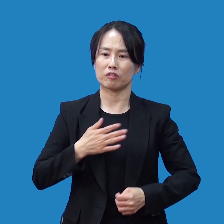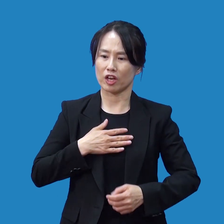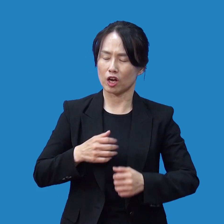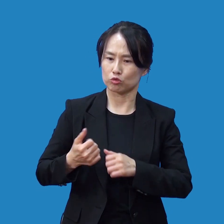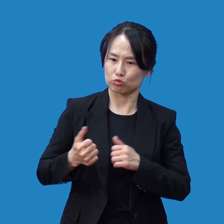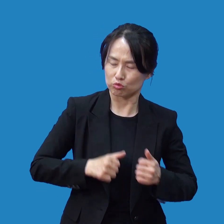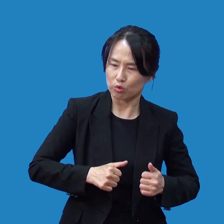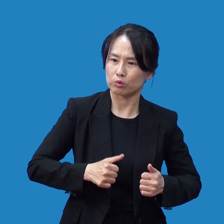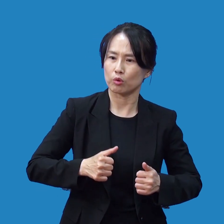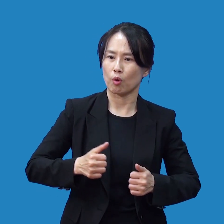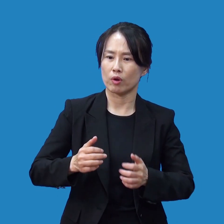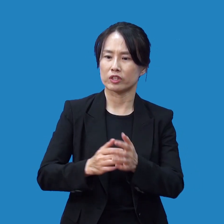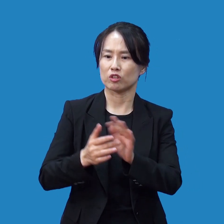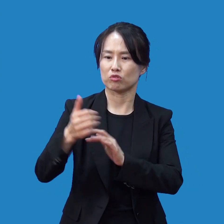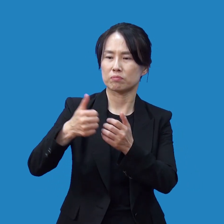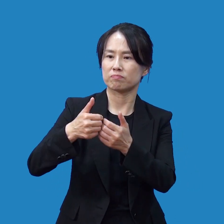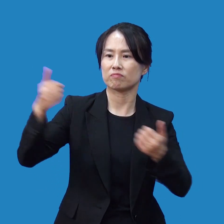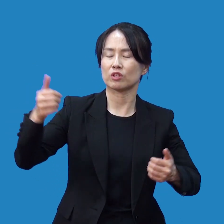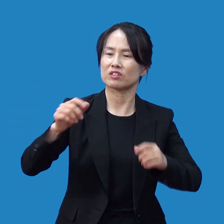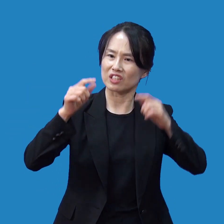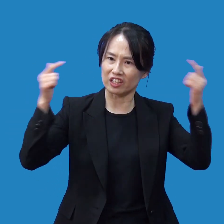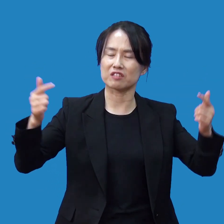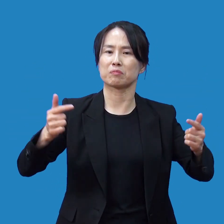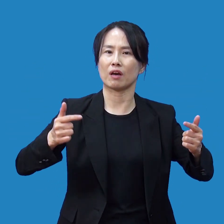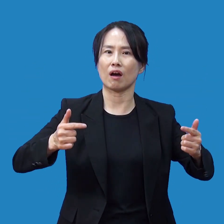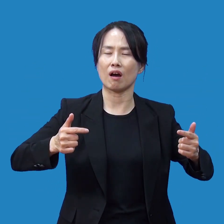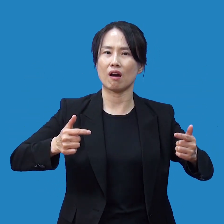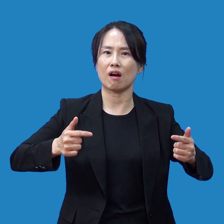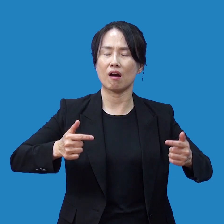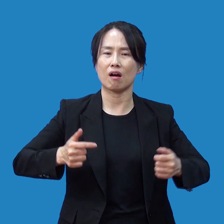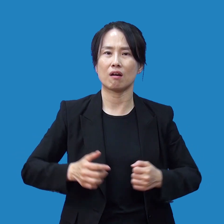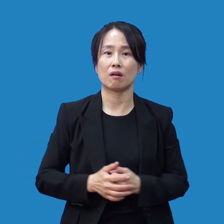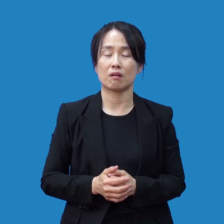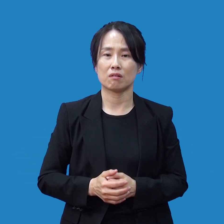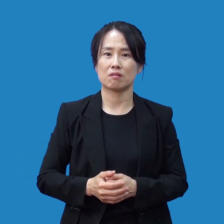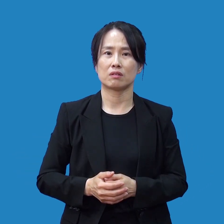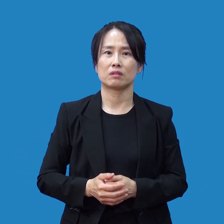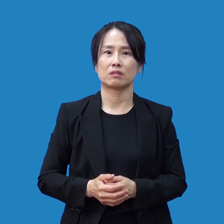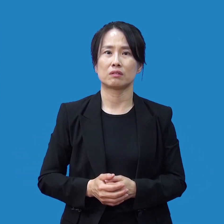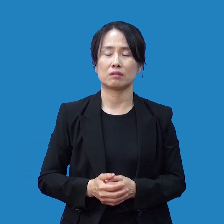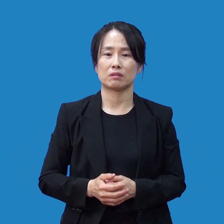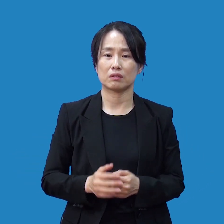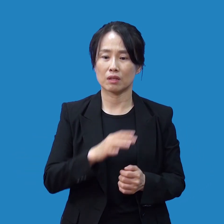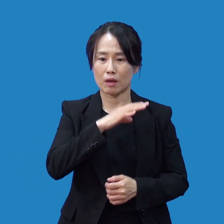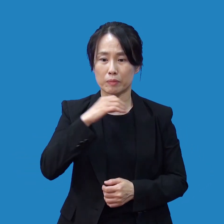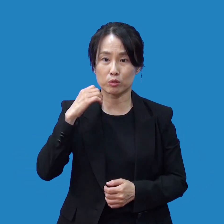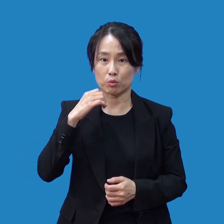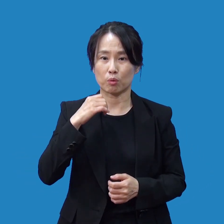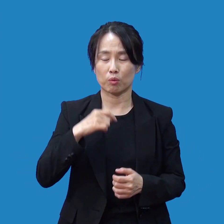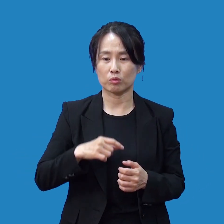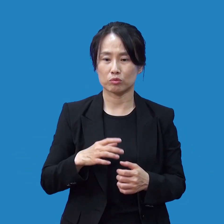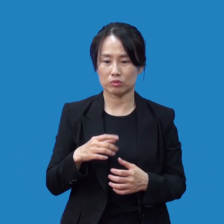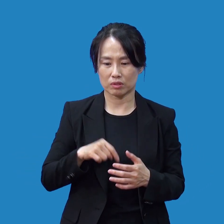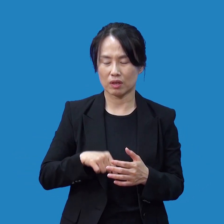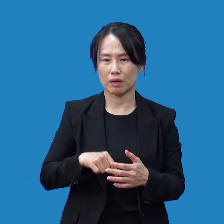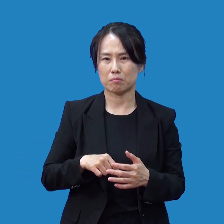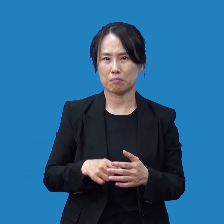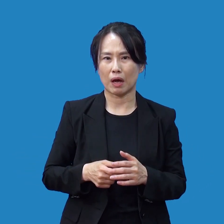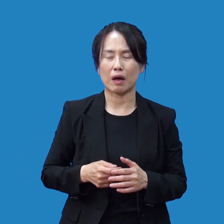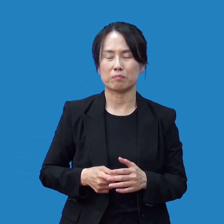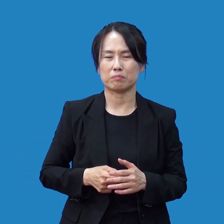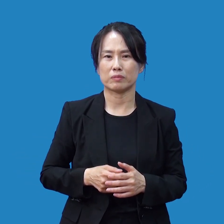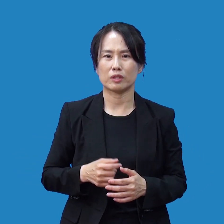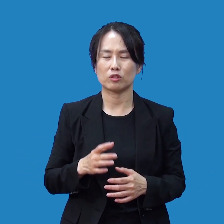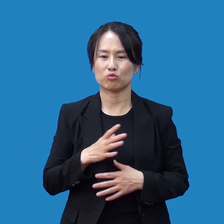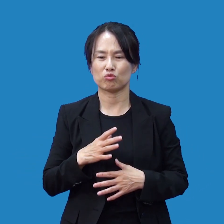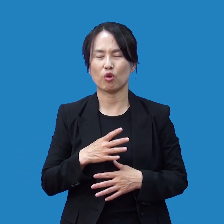않겠다. 이 허세가 많은 사람의 특징은 그 마음 안에 두려움을 감추는 거죠, 허세는. 그래서 베드로는